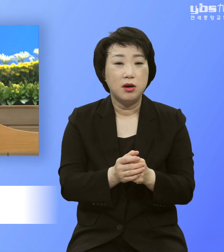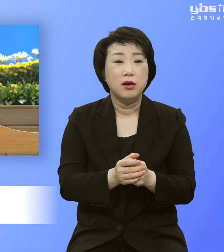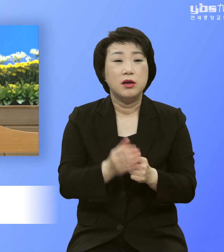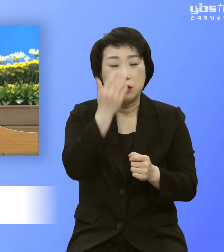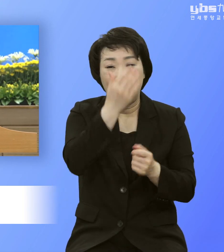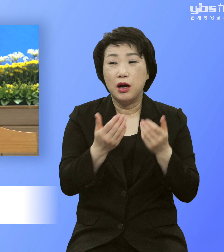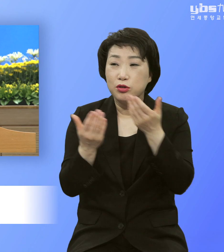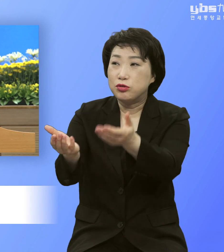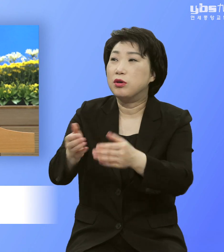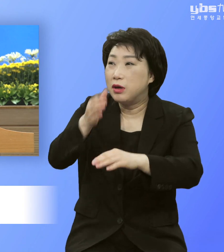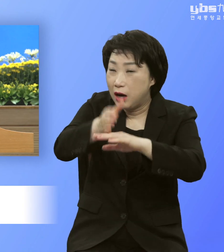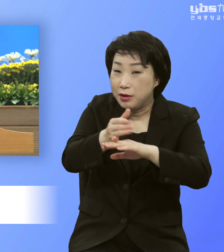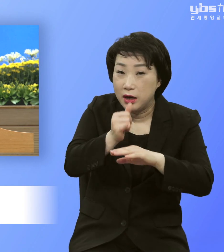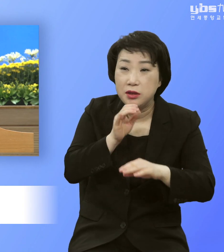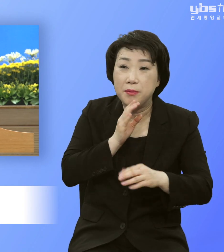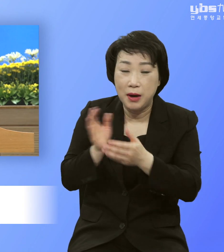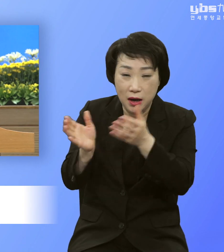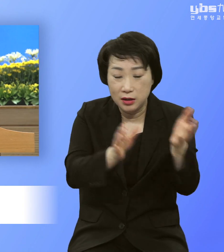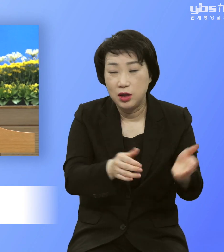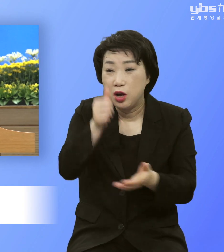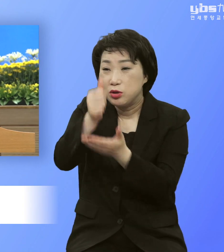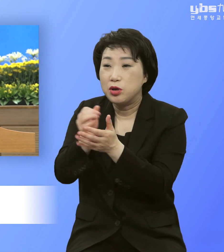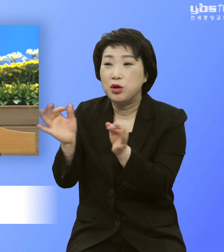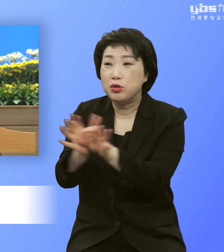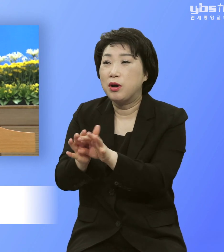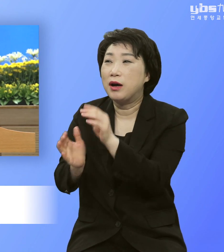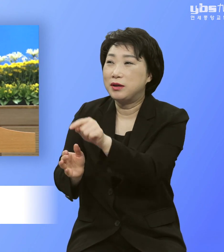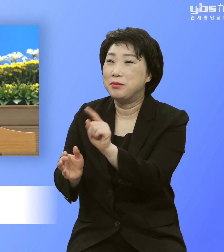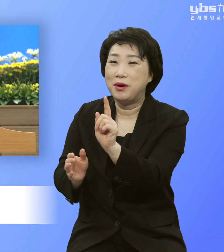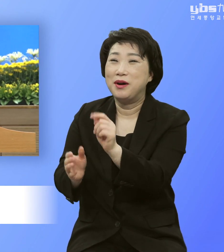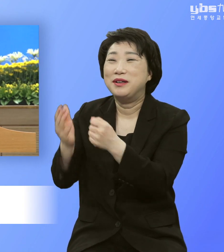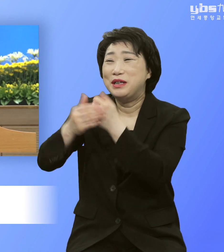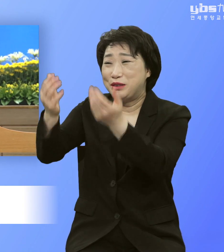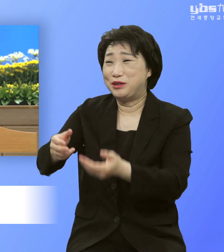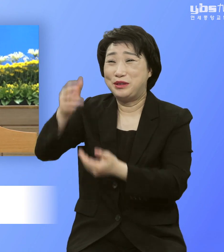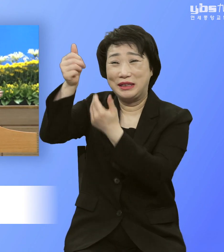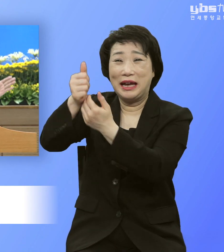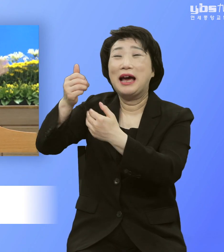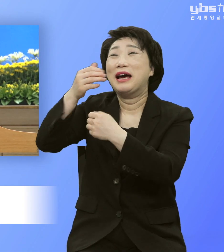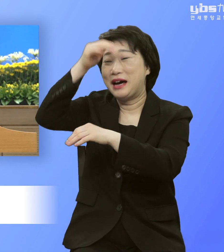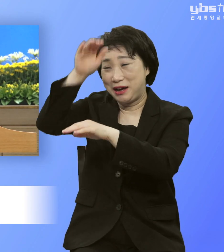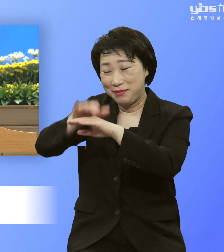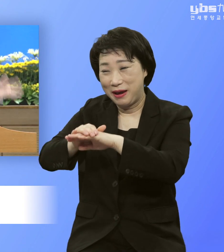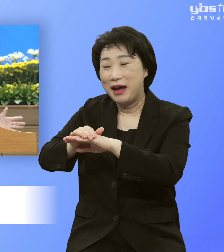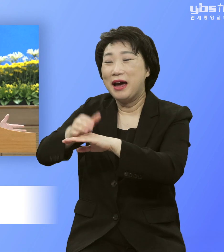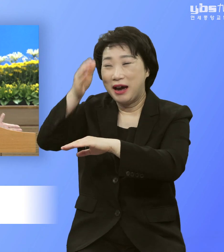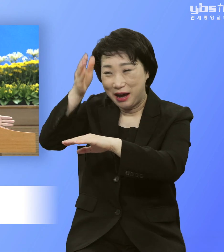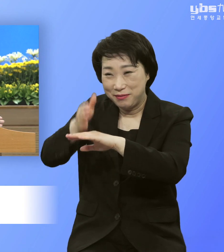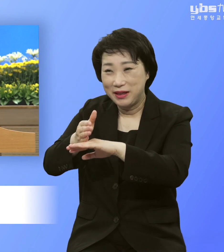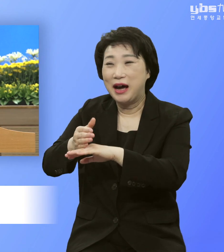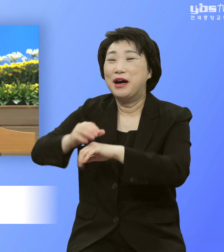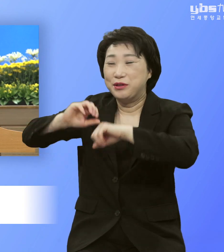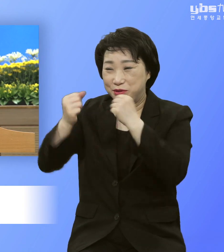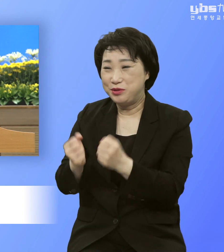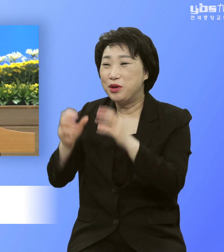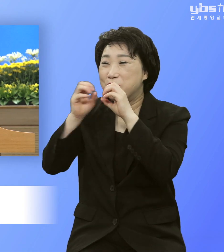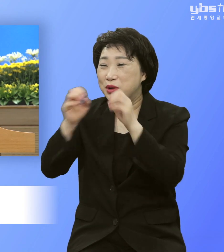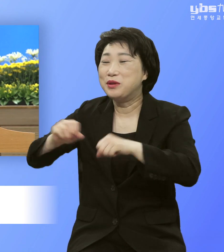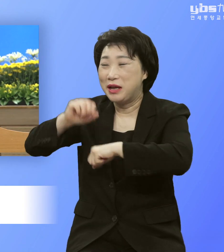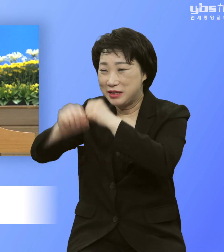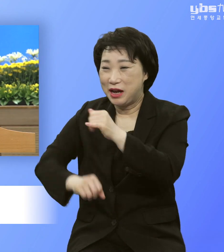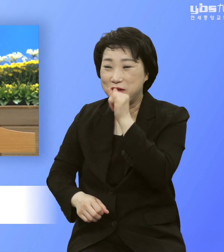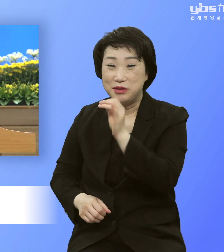베푸신 이에게 감사의 자유, 충성의 자유, 예배의 자유, 순종의 자유, 전도의